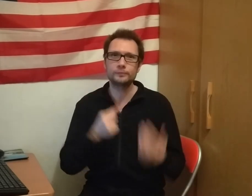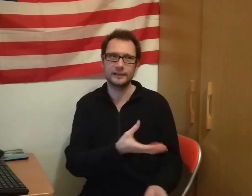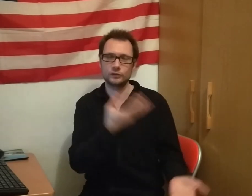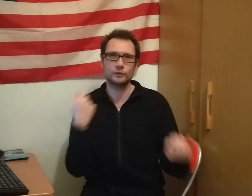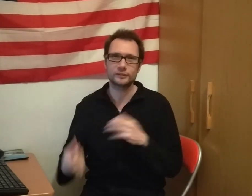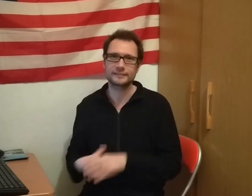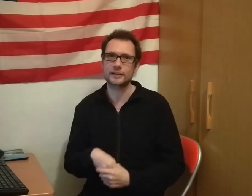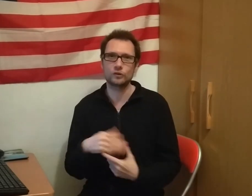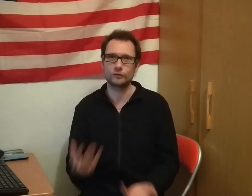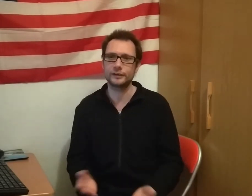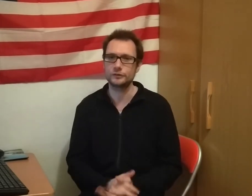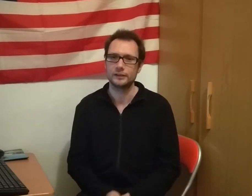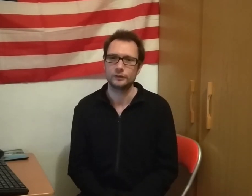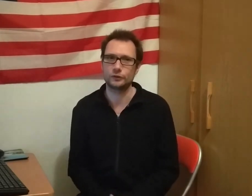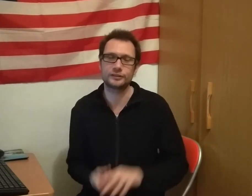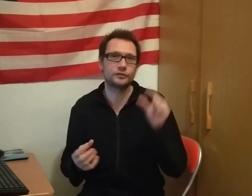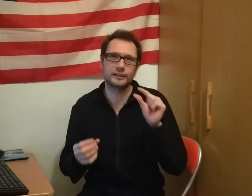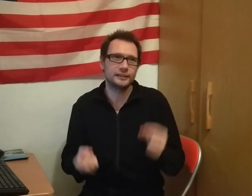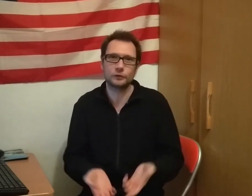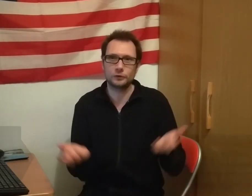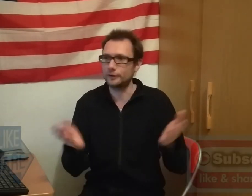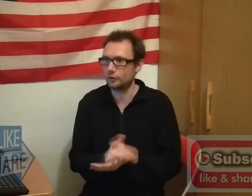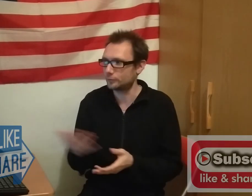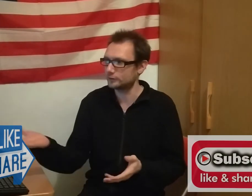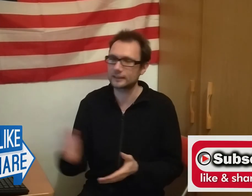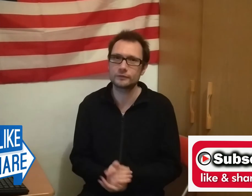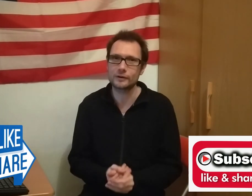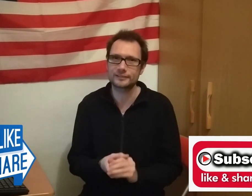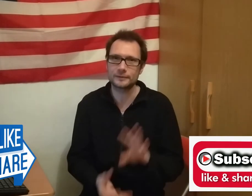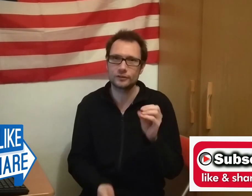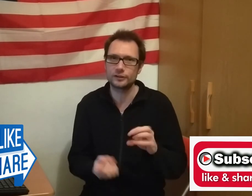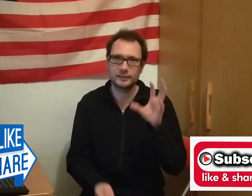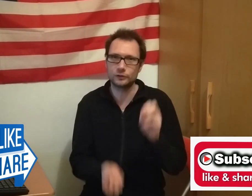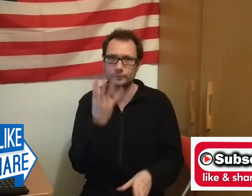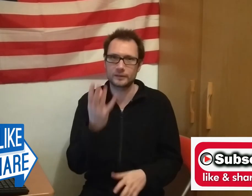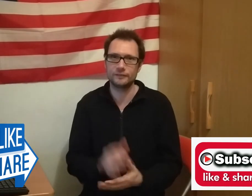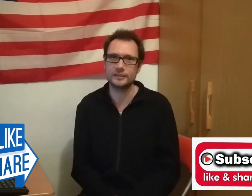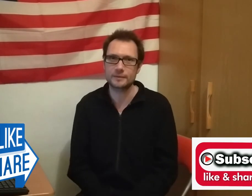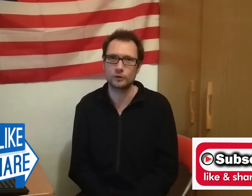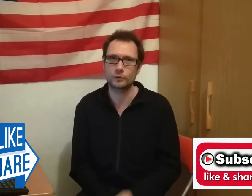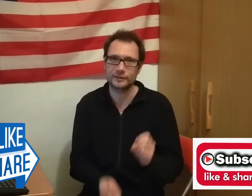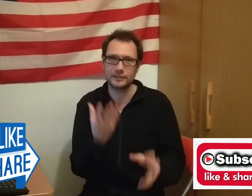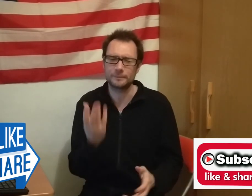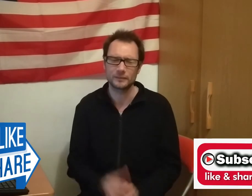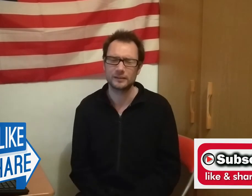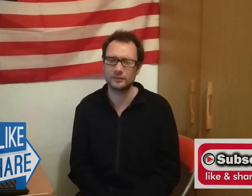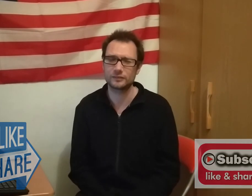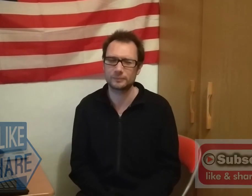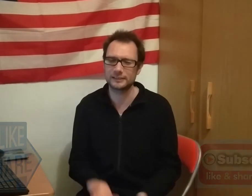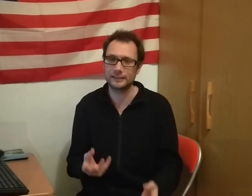nube, y yo me lo descargo y lo veo. O si es chiquitito, bueno, puedo darle mi WhatsApp, si es chiquitito, enviármelo por WhatsApp. No pesa nada,